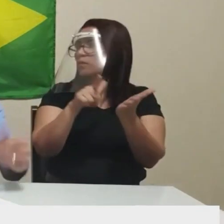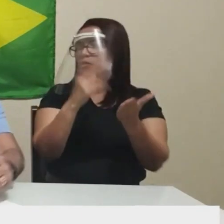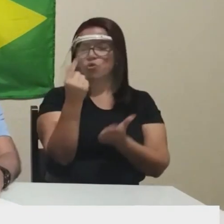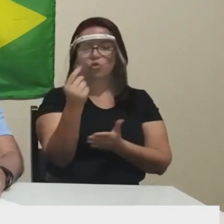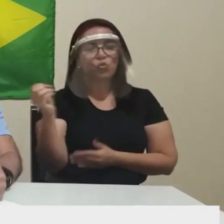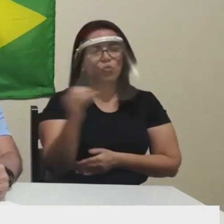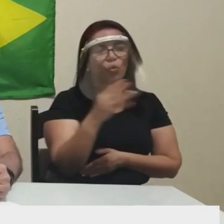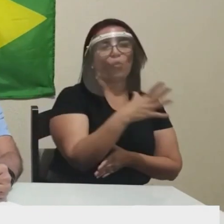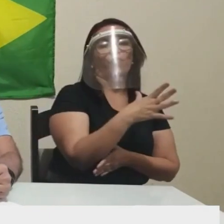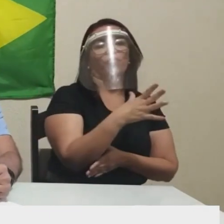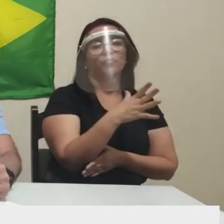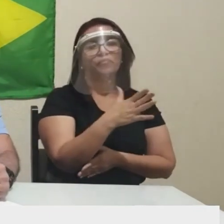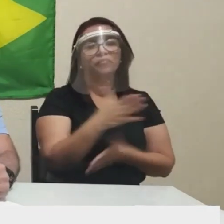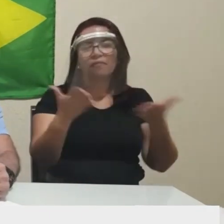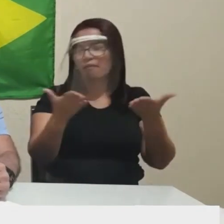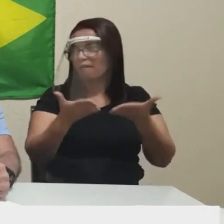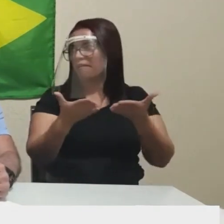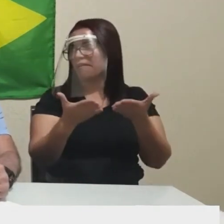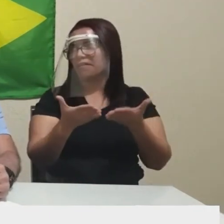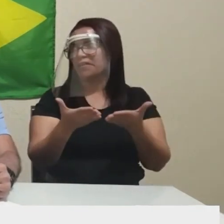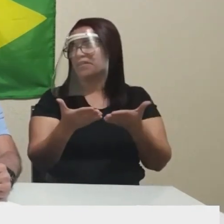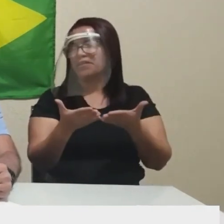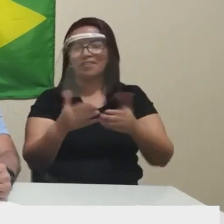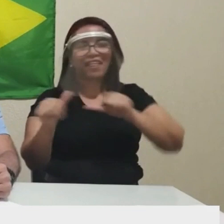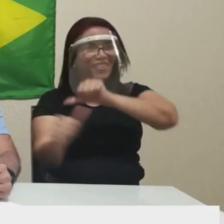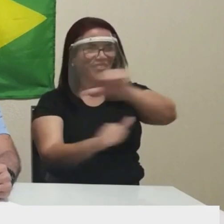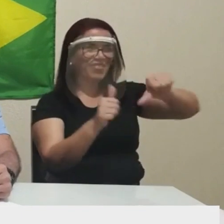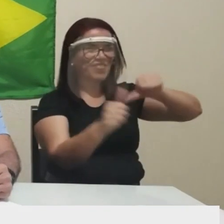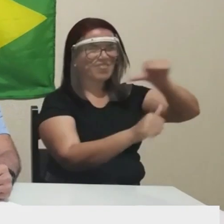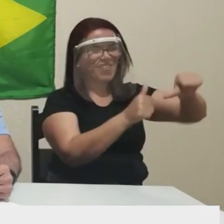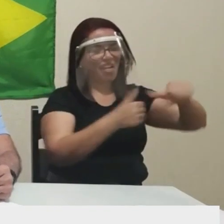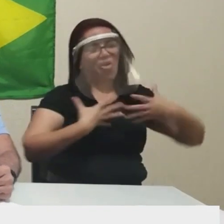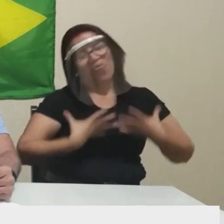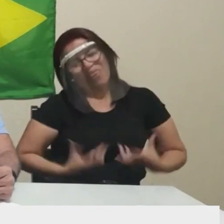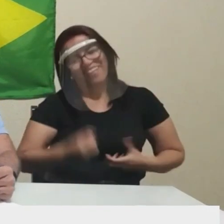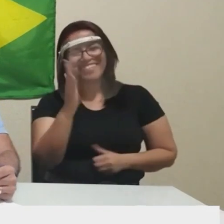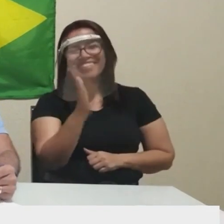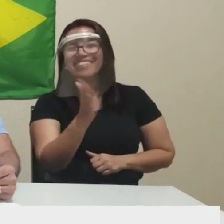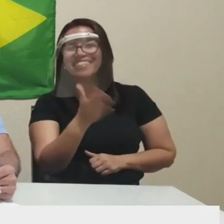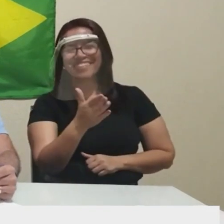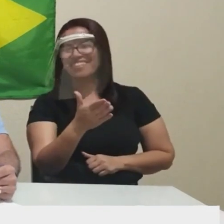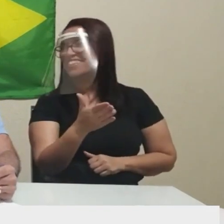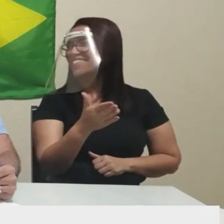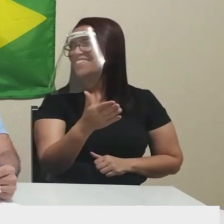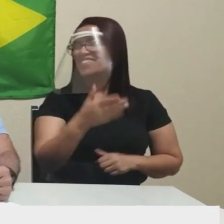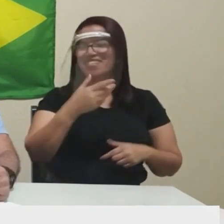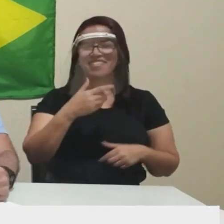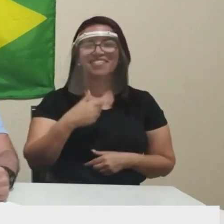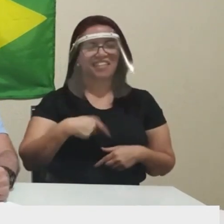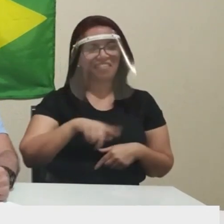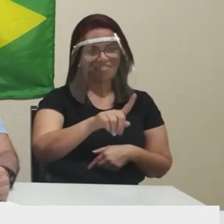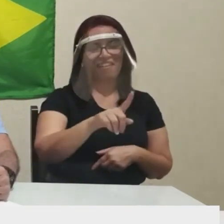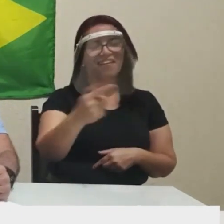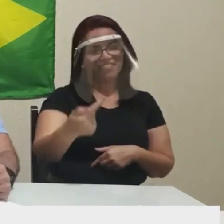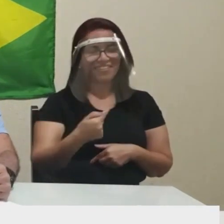Uma nova aqui, intérprete de Libras. A outra deve ter se cansado, não trocou. Entra aqui, sai Catherine,